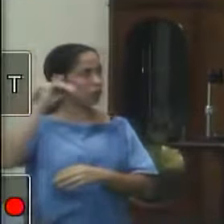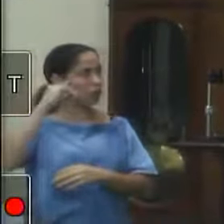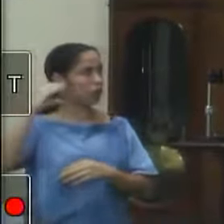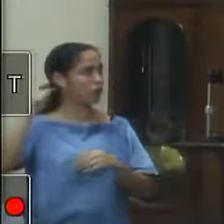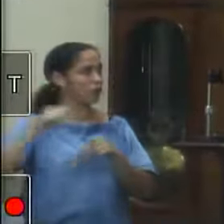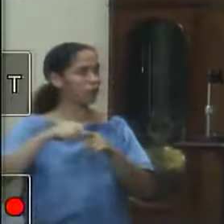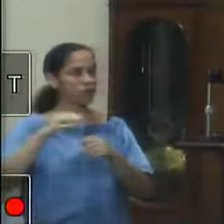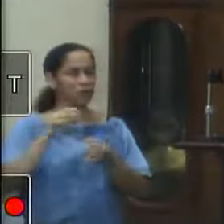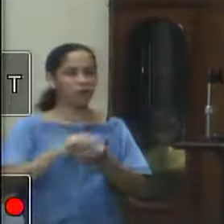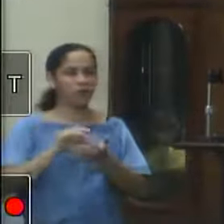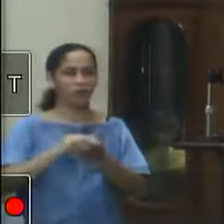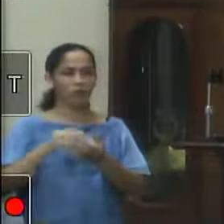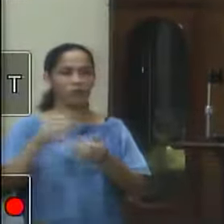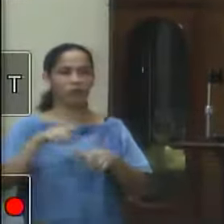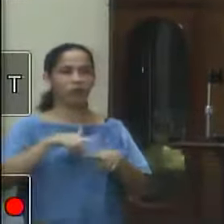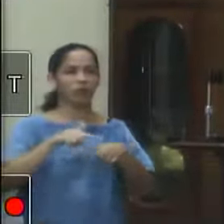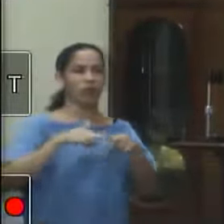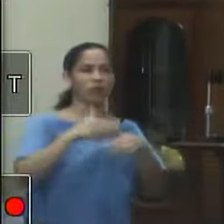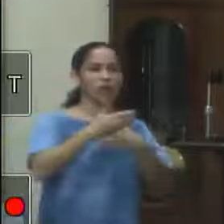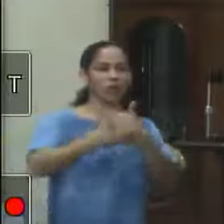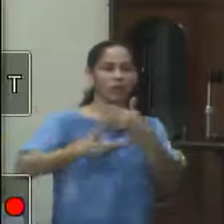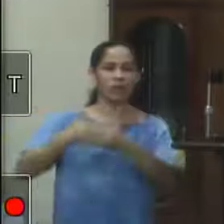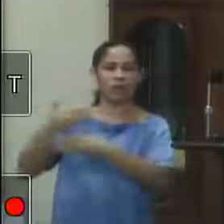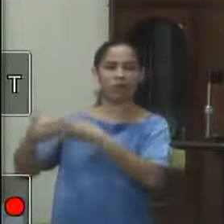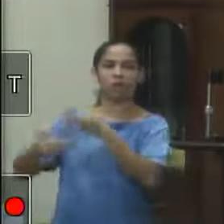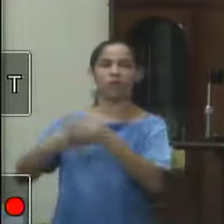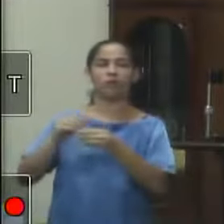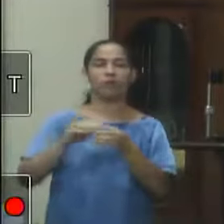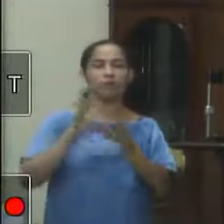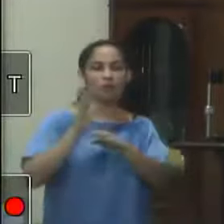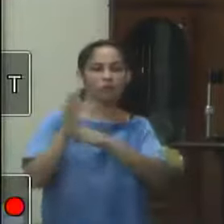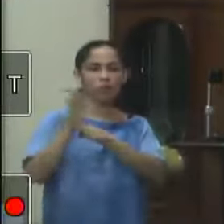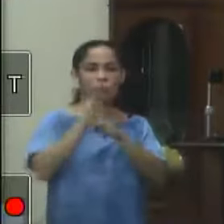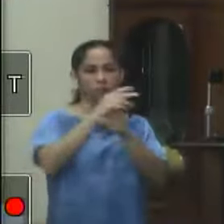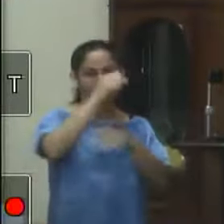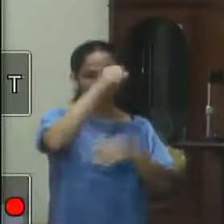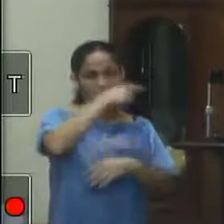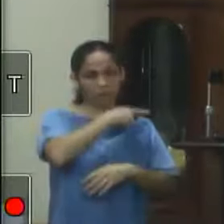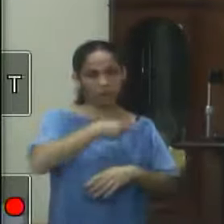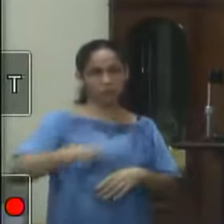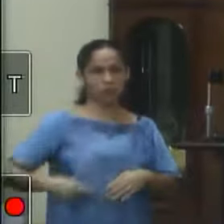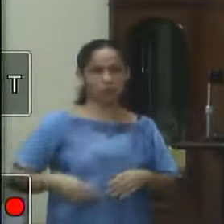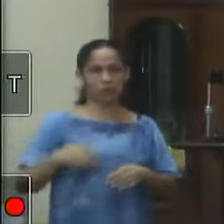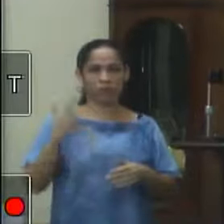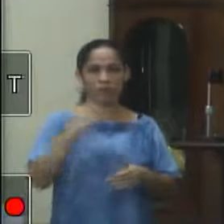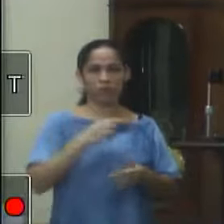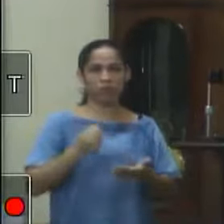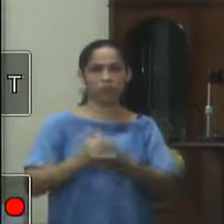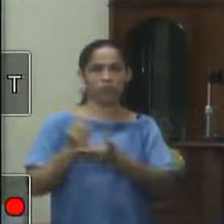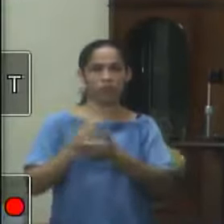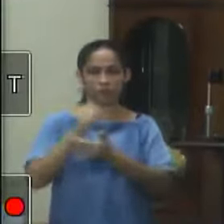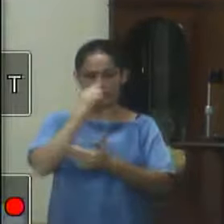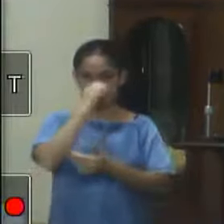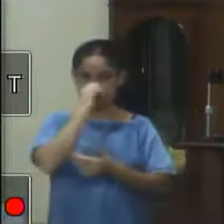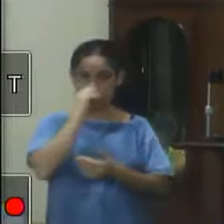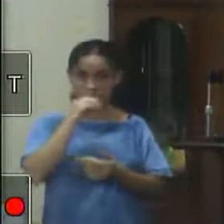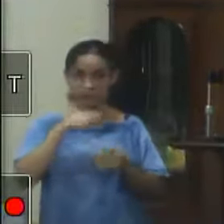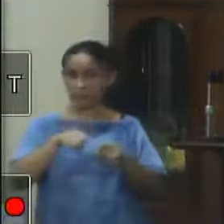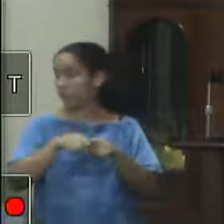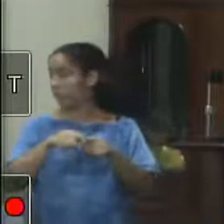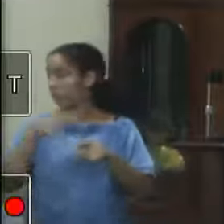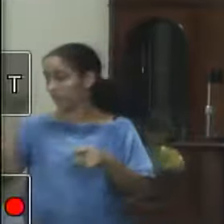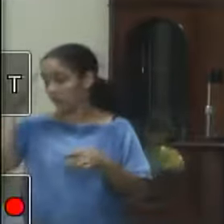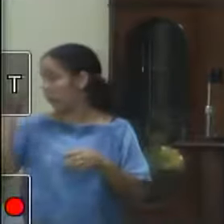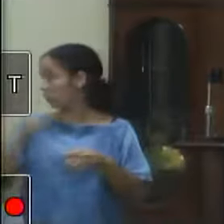nós estamos trabalhando, conversando, para poder ajudar o prefeito a adquirir esse equipamento. Então, eu acho que é uma coisa que nós